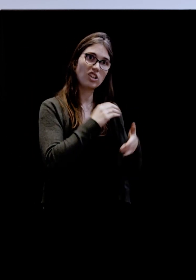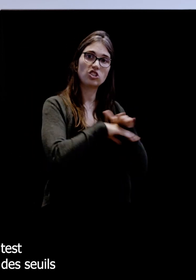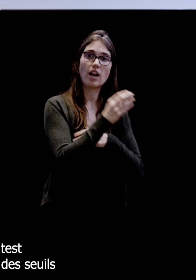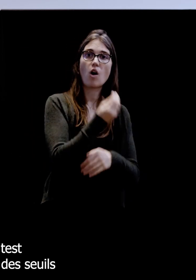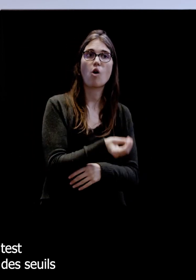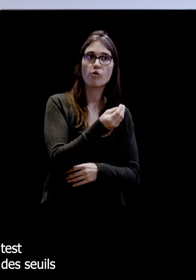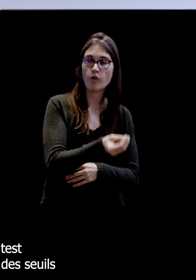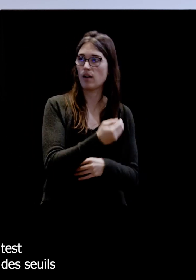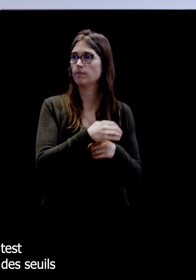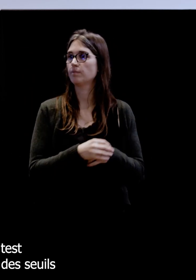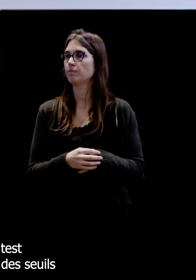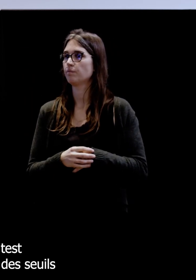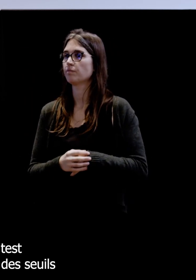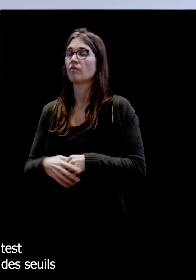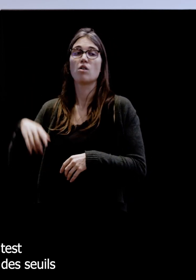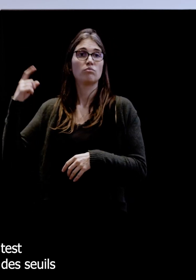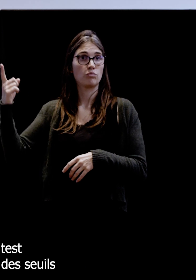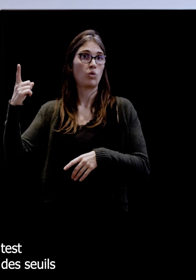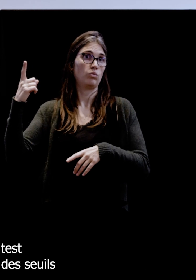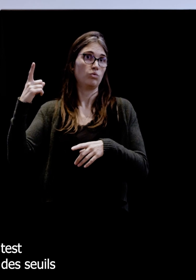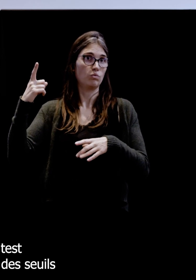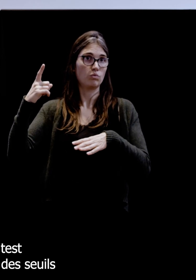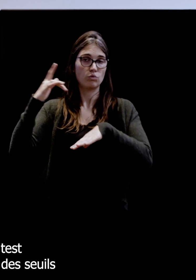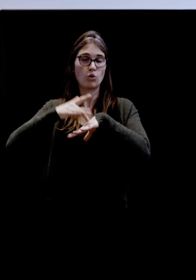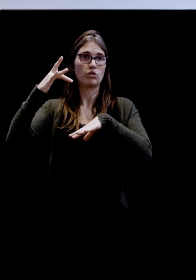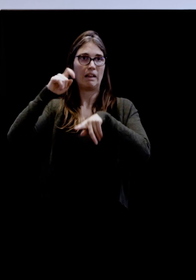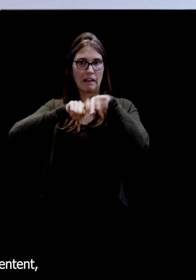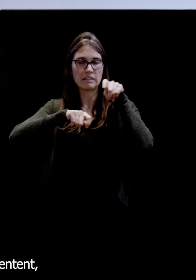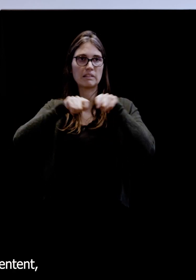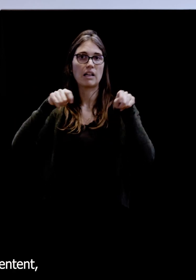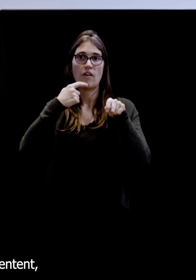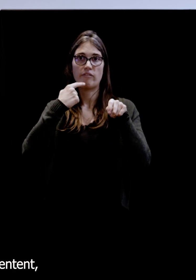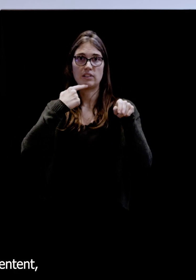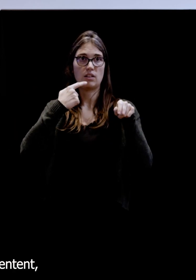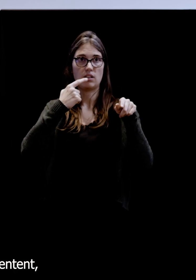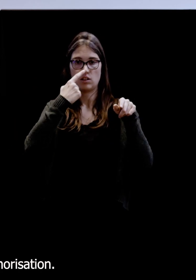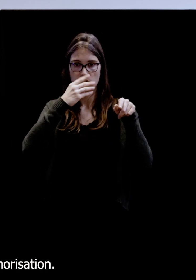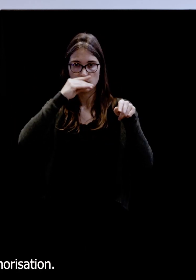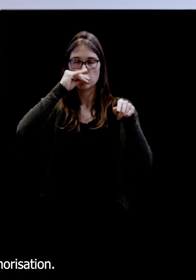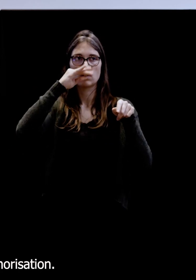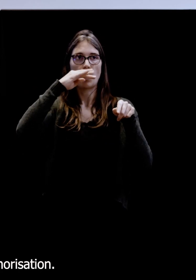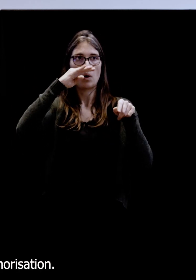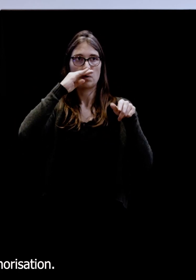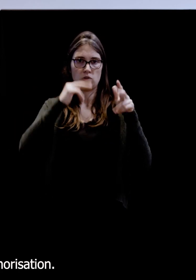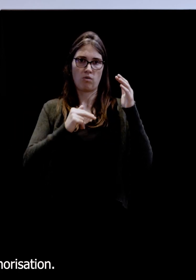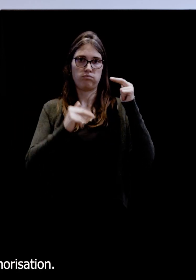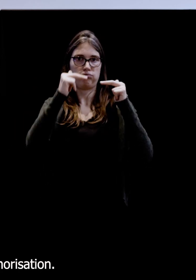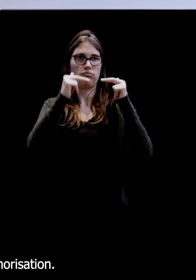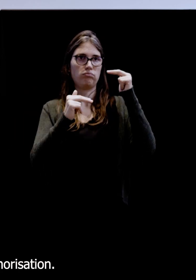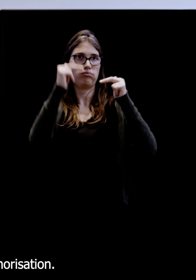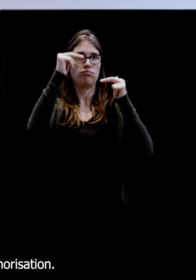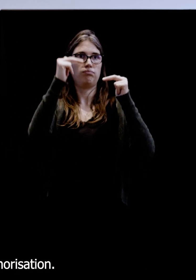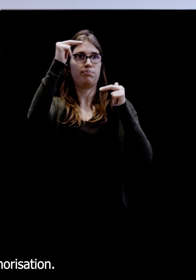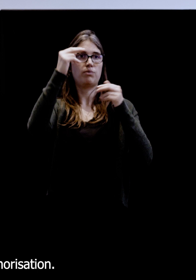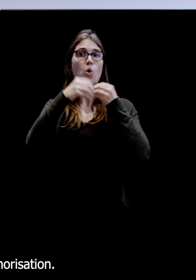test Biolfa, qui est un test à la fois quantitatif, donc des seuils auxquels les enfants sentent, et qualitatif,